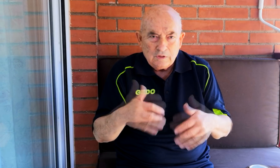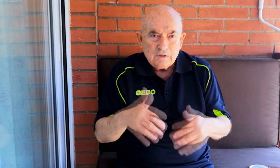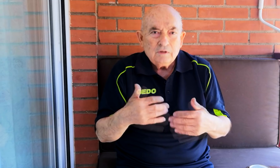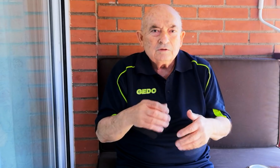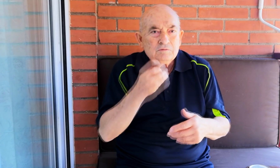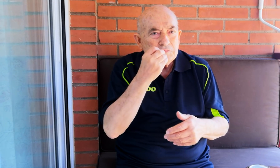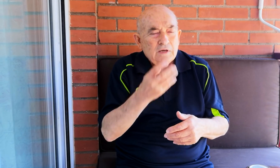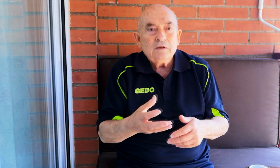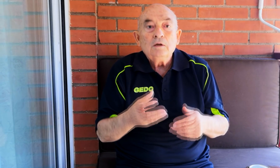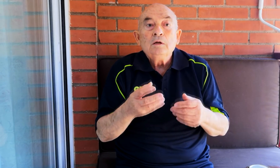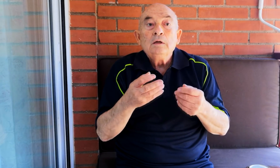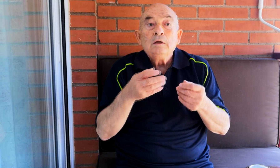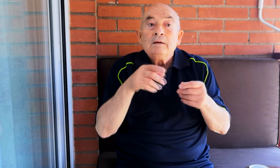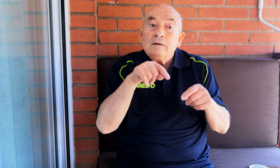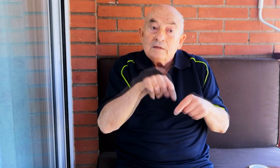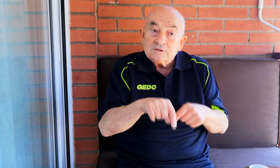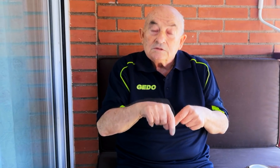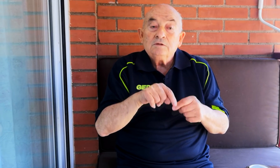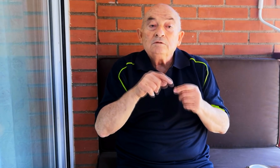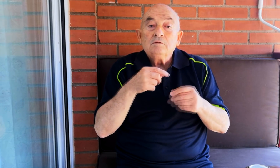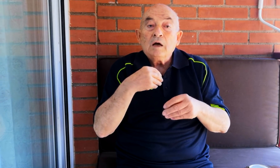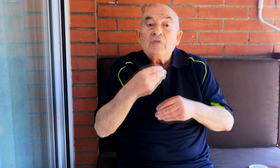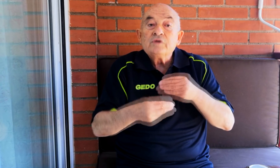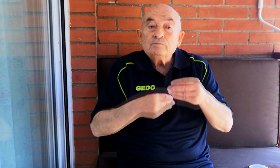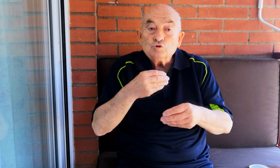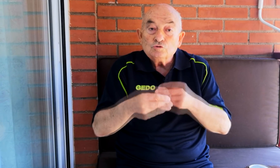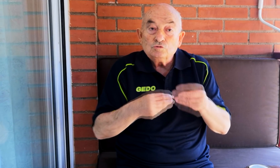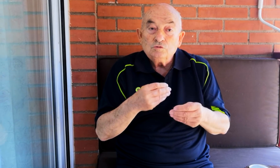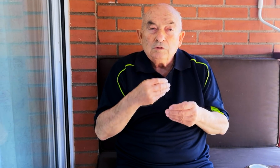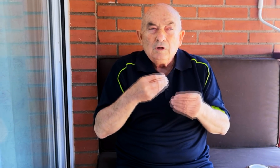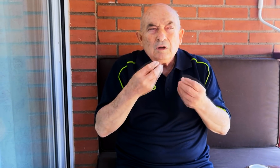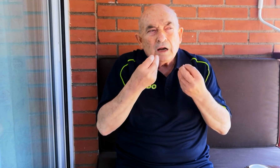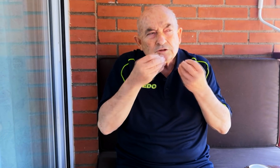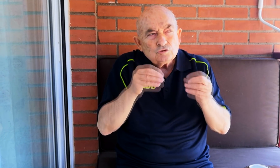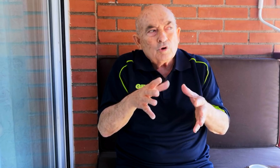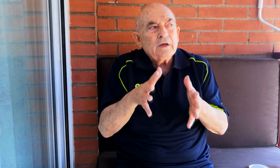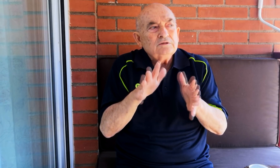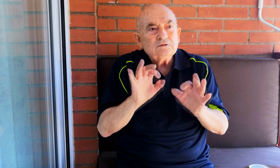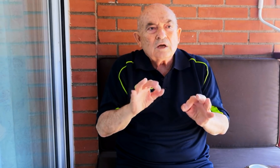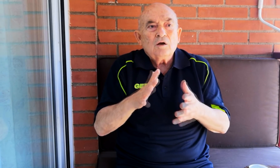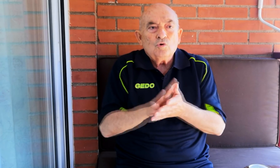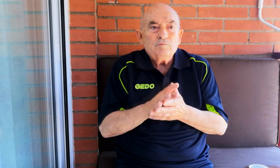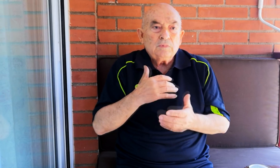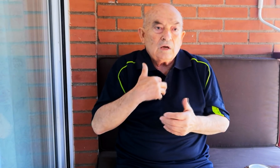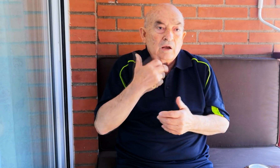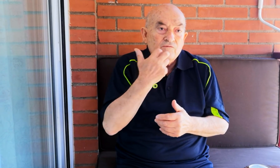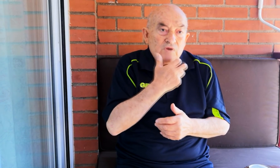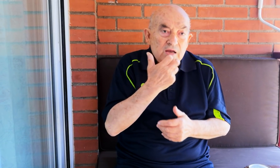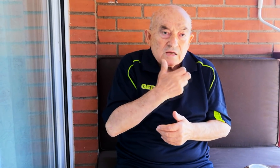molt els avenços que ha fet. El que nosaltres vam fer en un passat amb el senyor